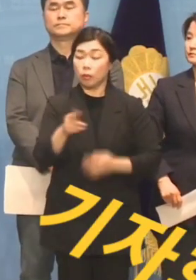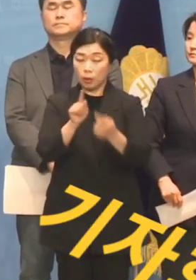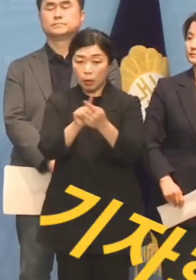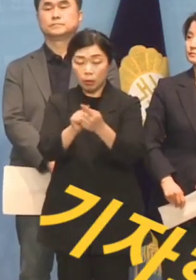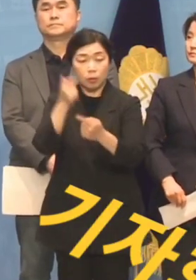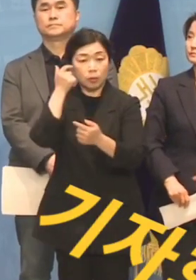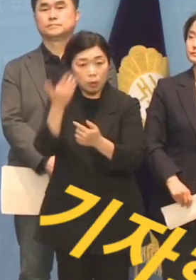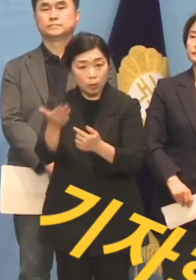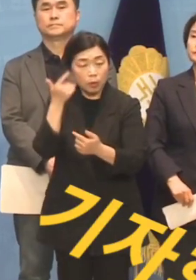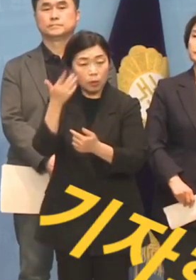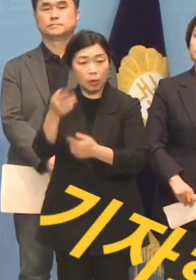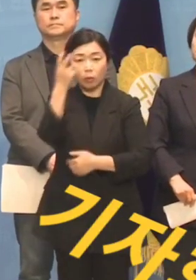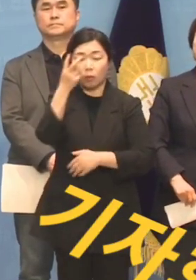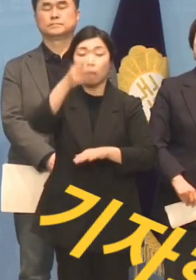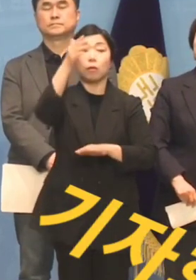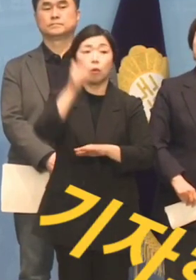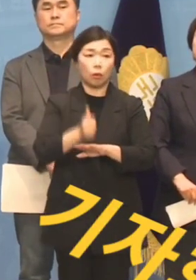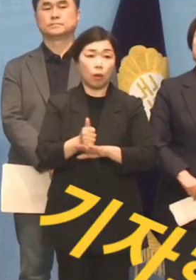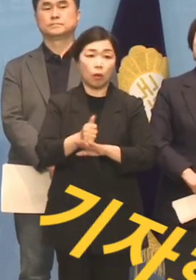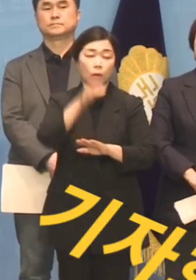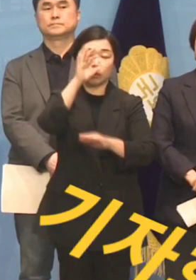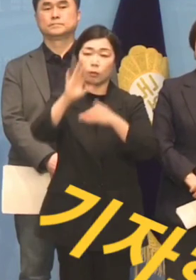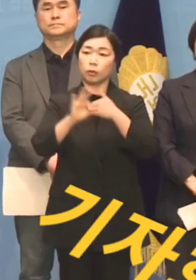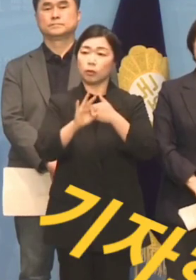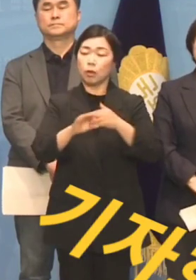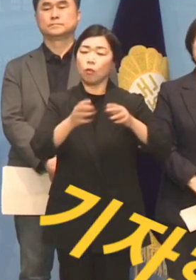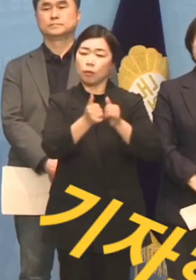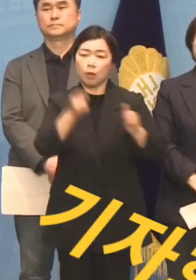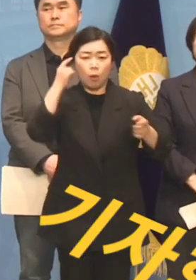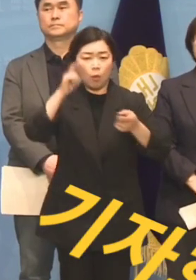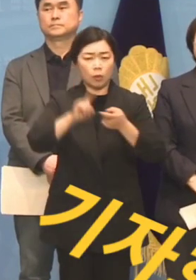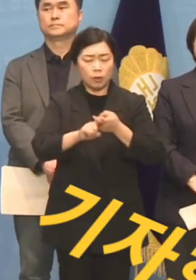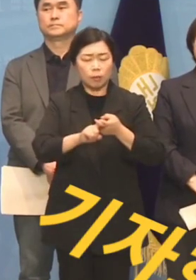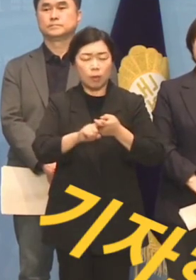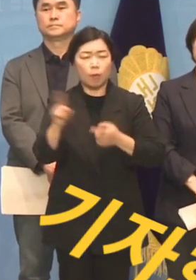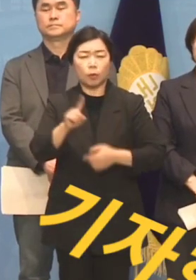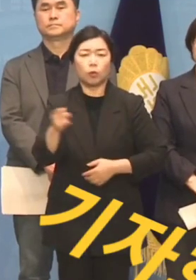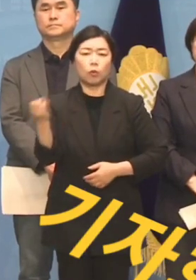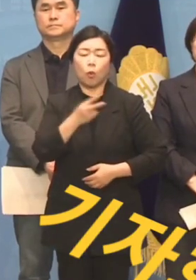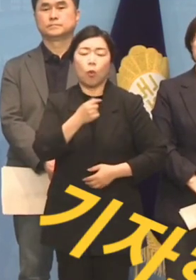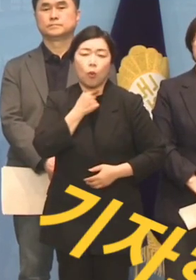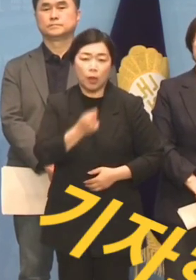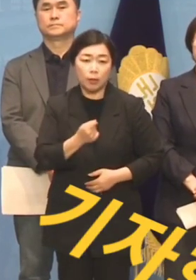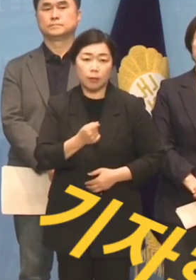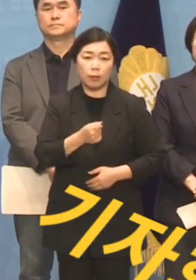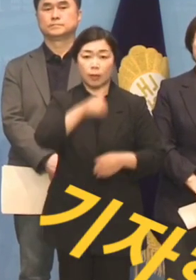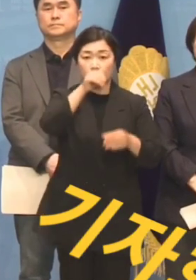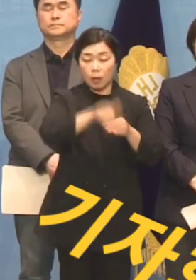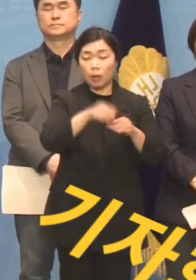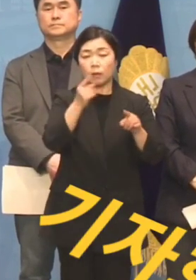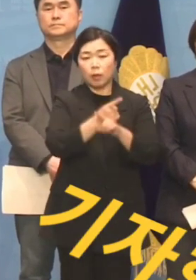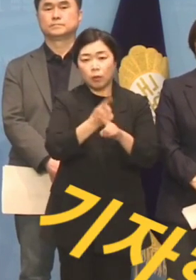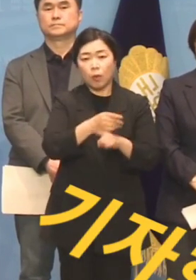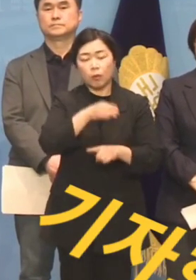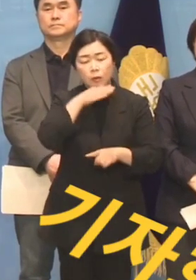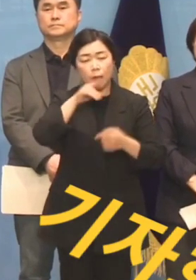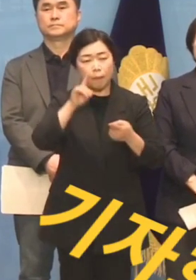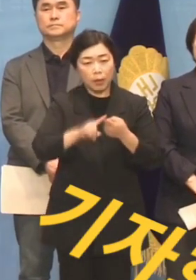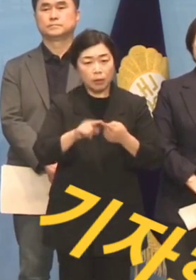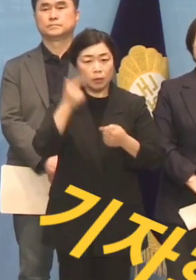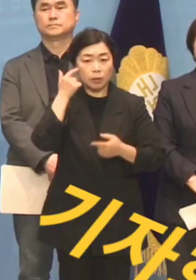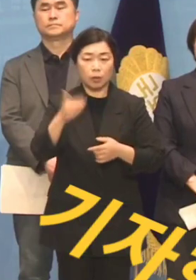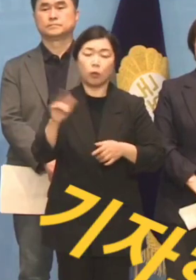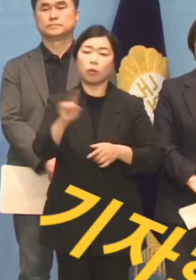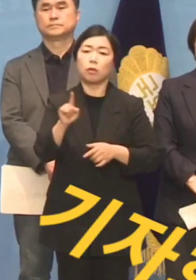대상으로 실시한 여론조사에서도 우리 국민들이 간절히 바라는 선거제 개혁이 어떤 것이 현실적이고 어떤